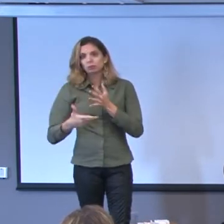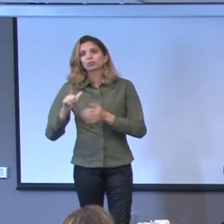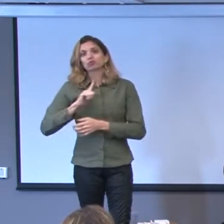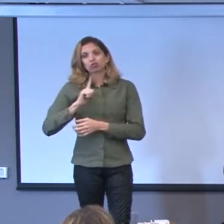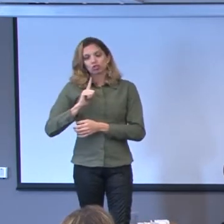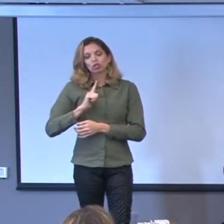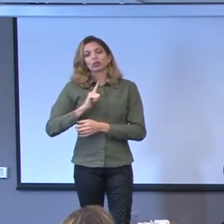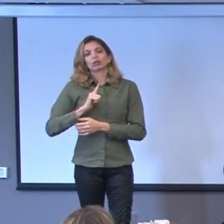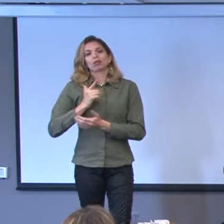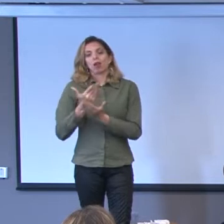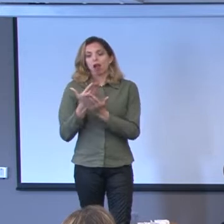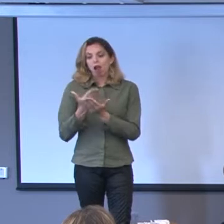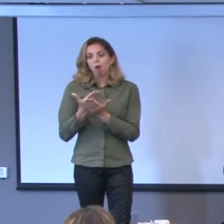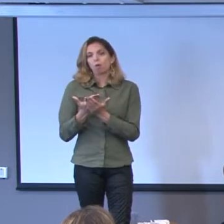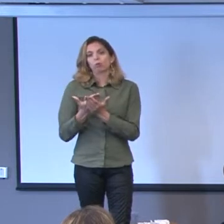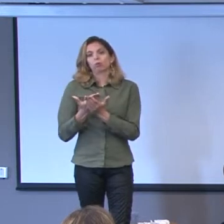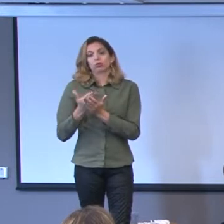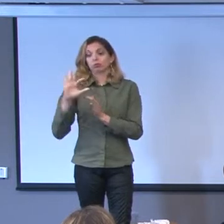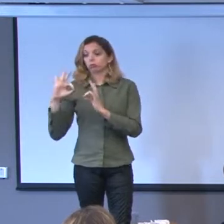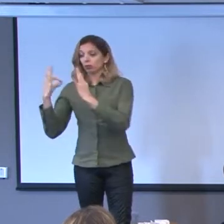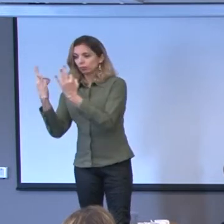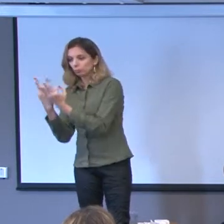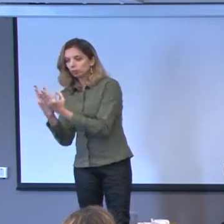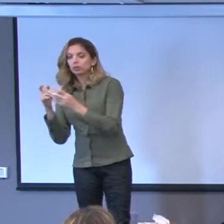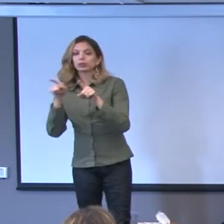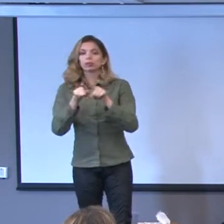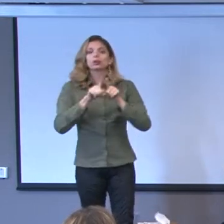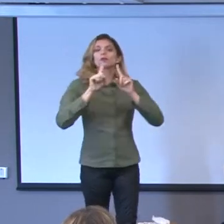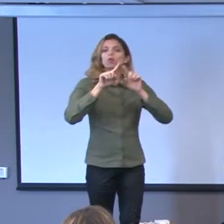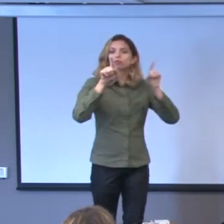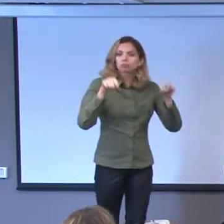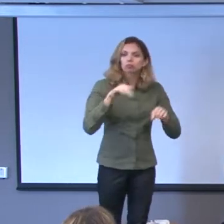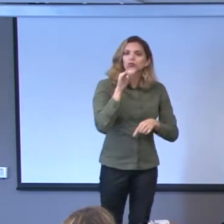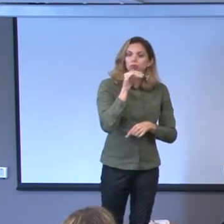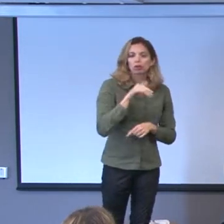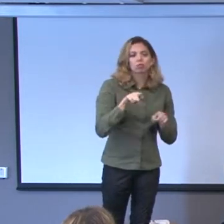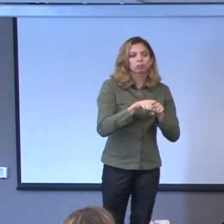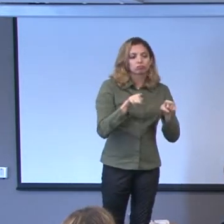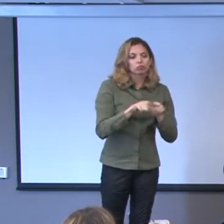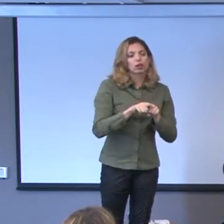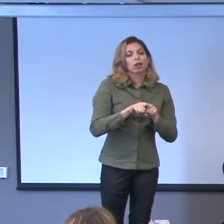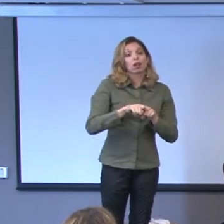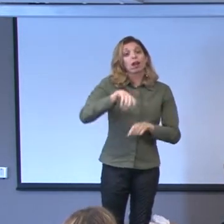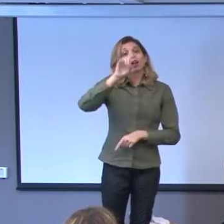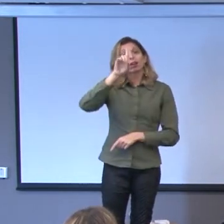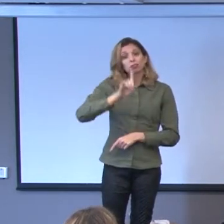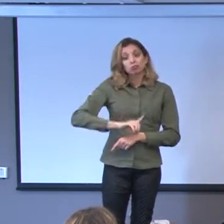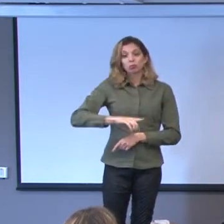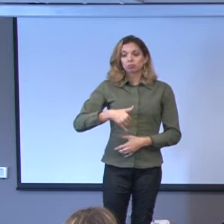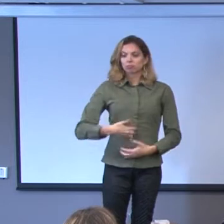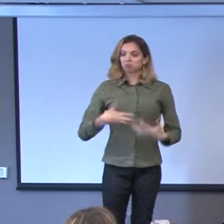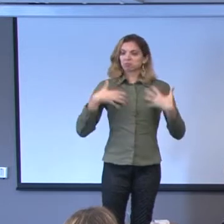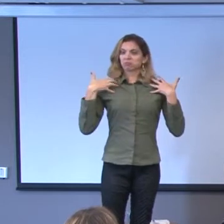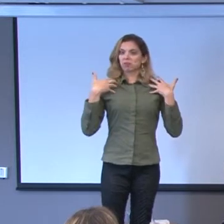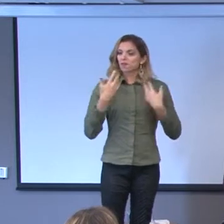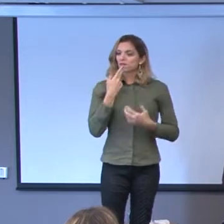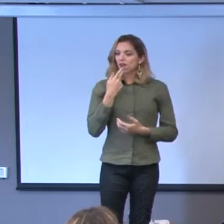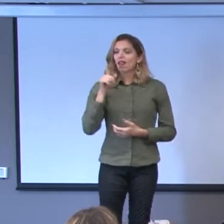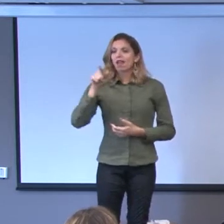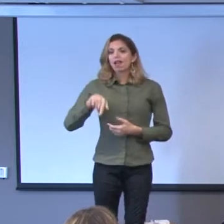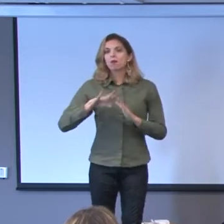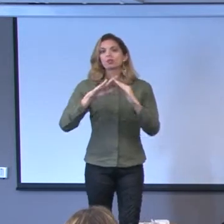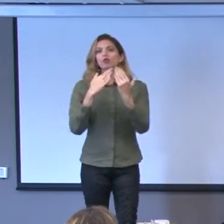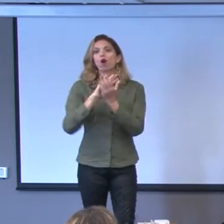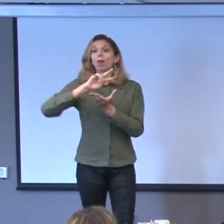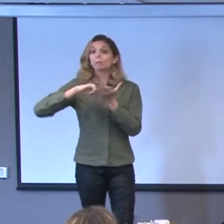ofereciam aulas de Libras para as famílias e para os funcionários da escola, né, e a diretora tinha muito orgulho em dizer que era uma escola bilíngue,